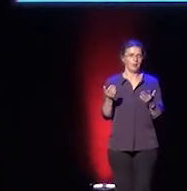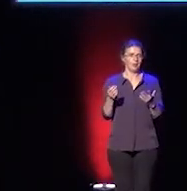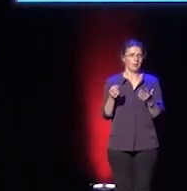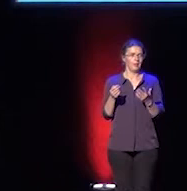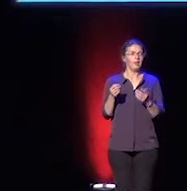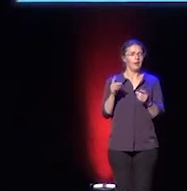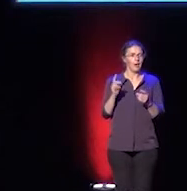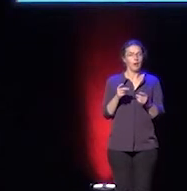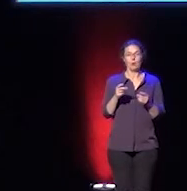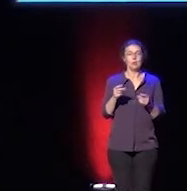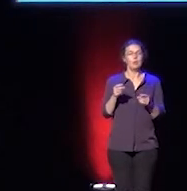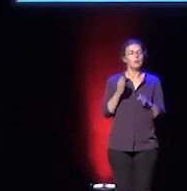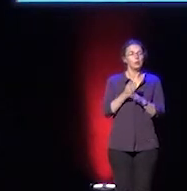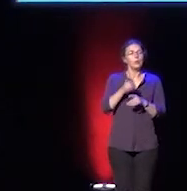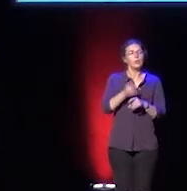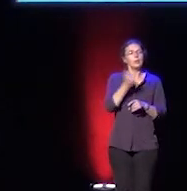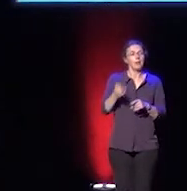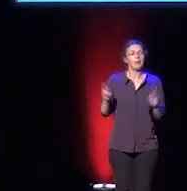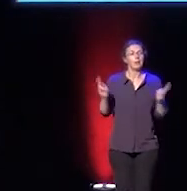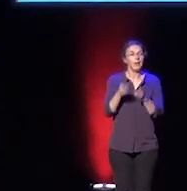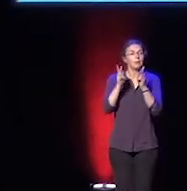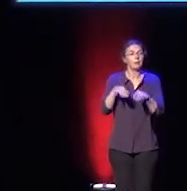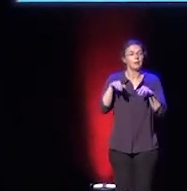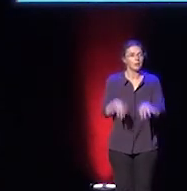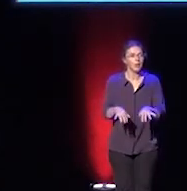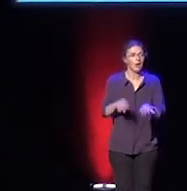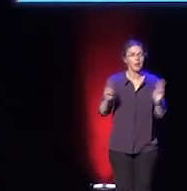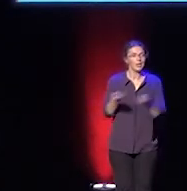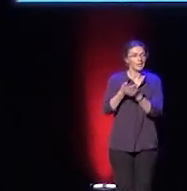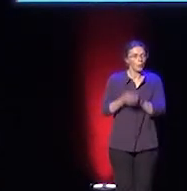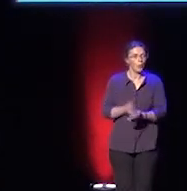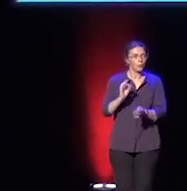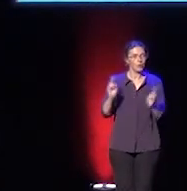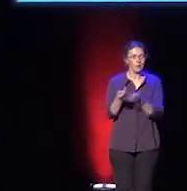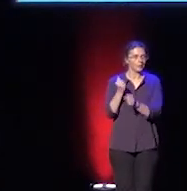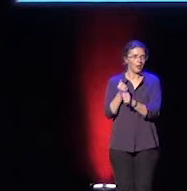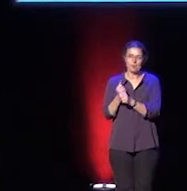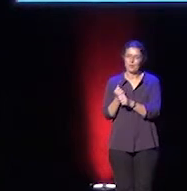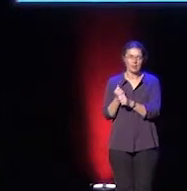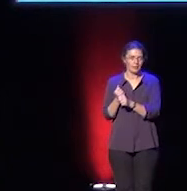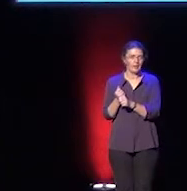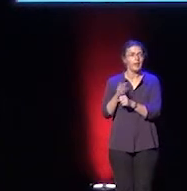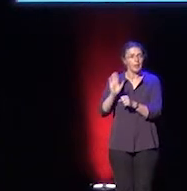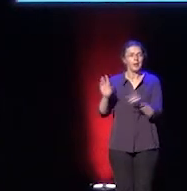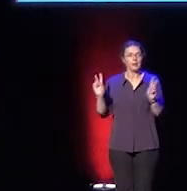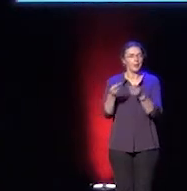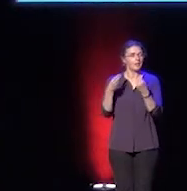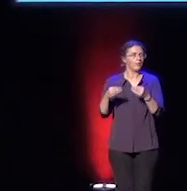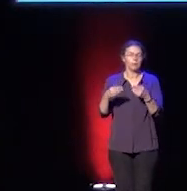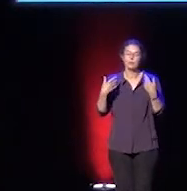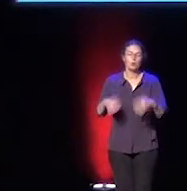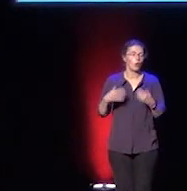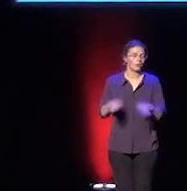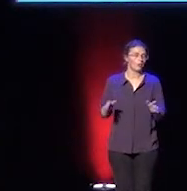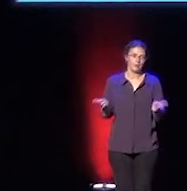Tatsache, dass wir zwar 100 Jahre Gleichberechtigung haben, aber gleichen Lohn für gleiche Arbeit bei gleicher Qualifikation ist immer noch